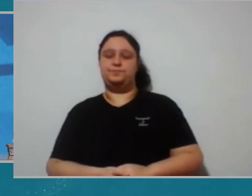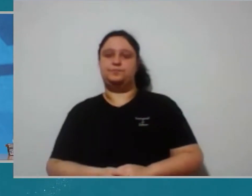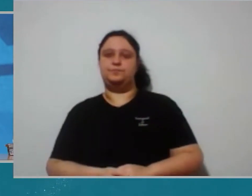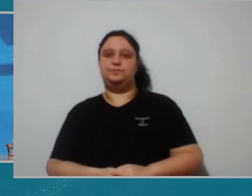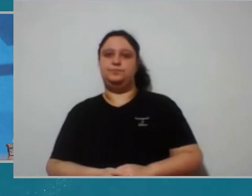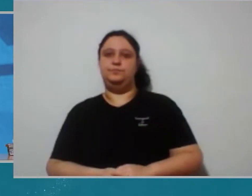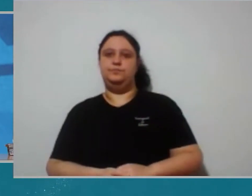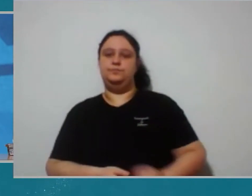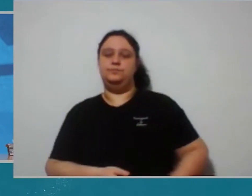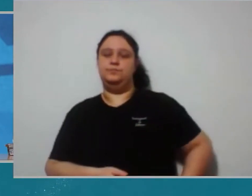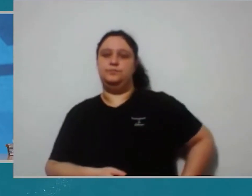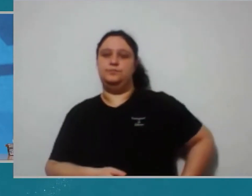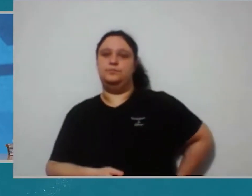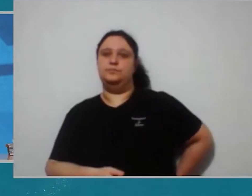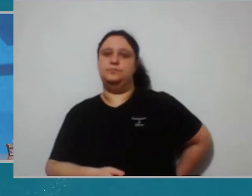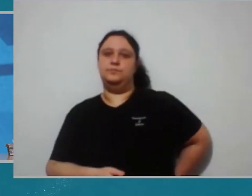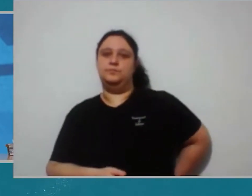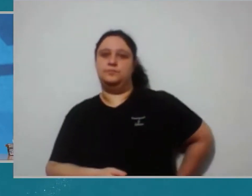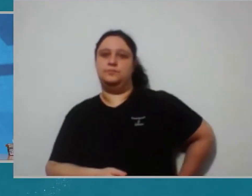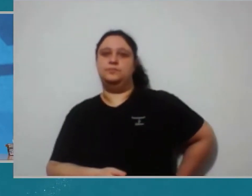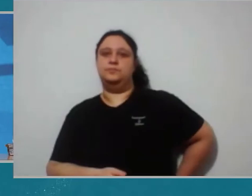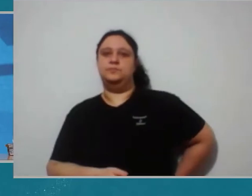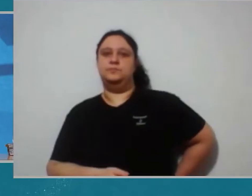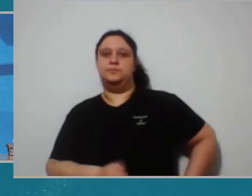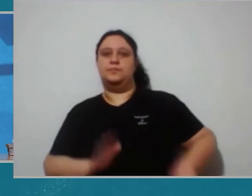Capítulo 11.